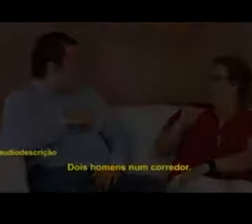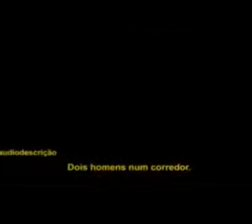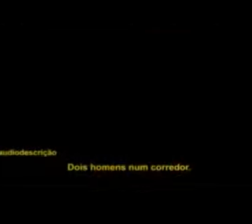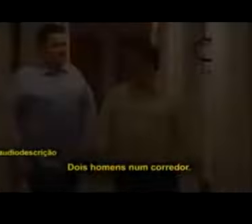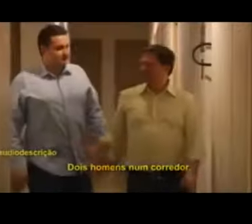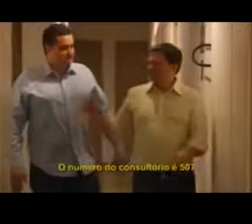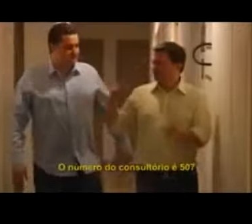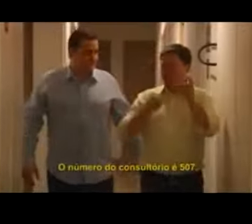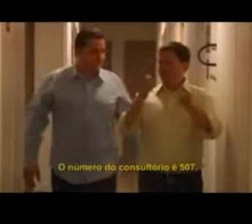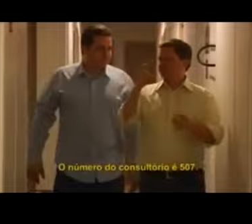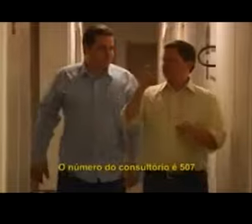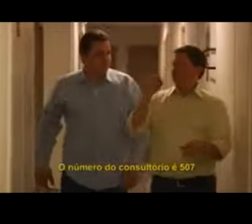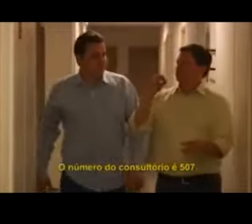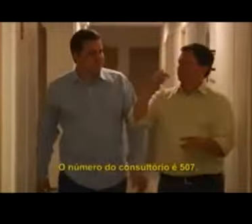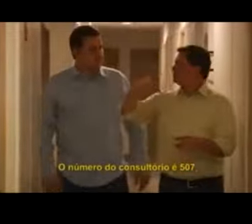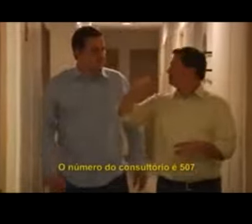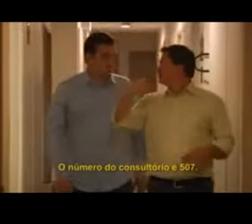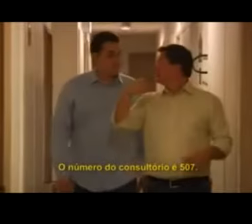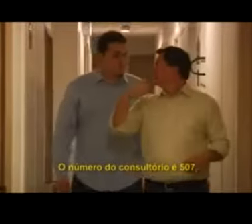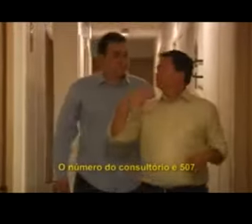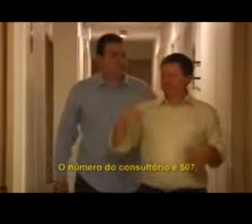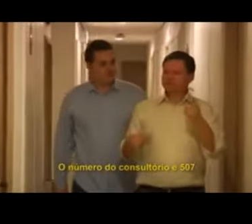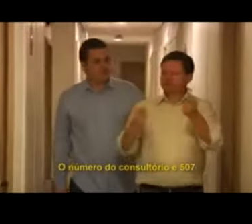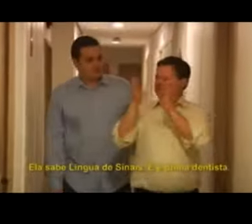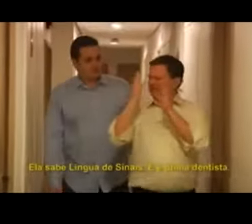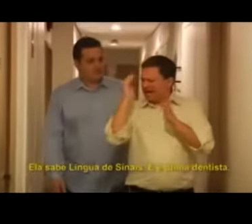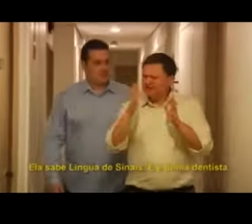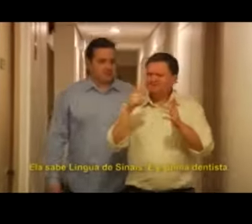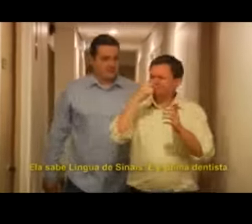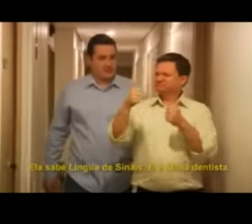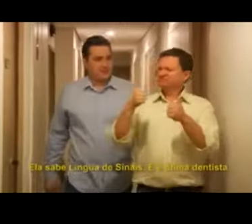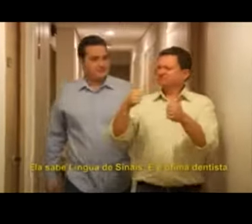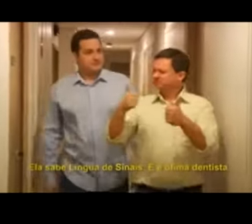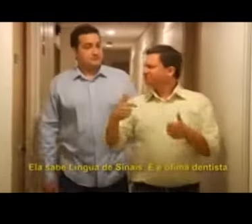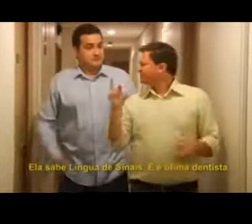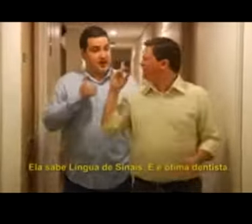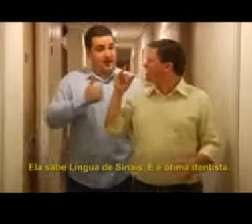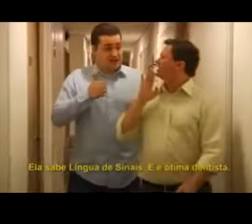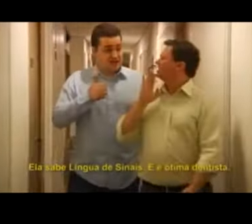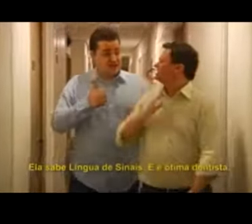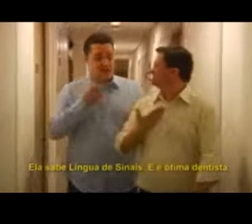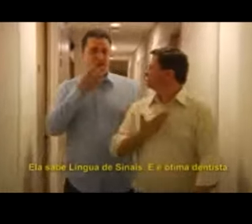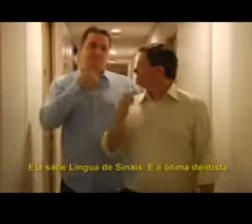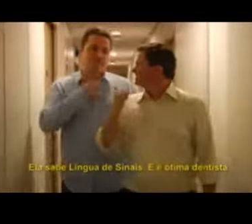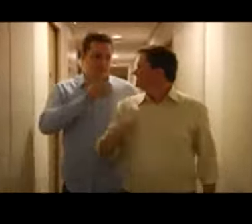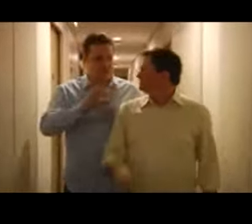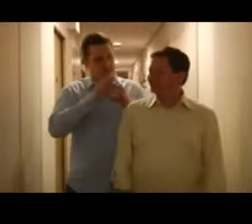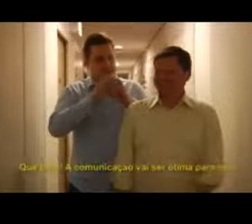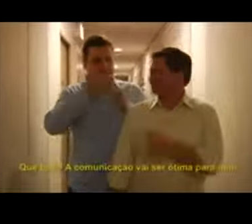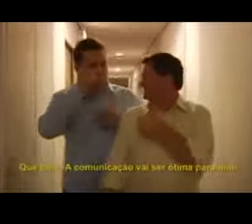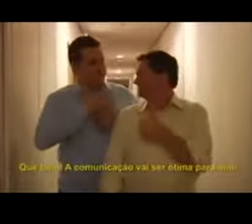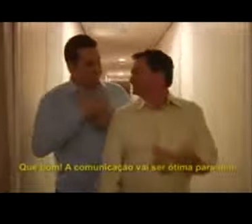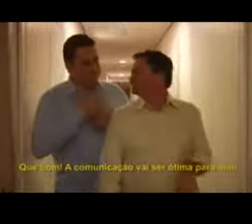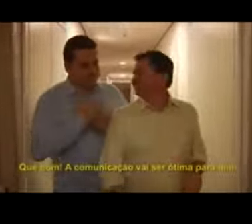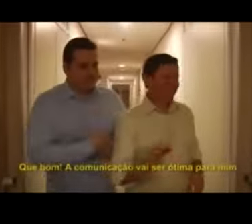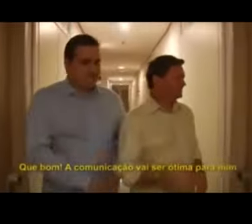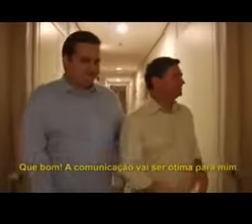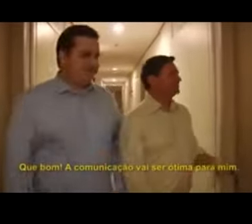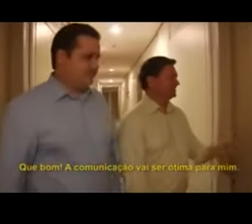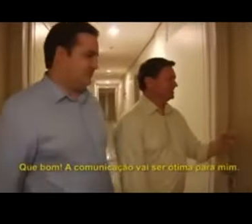Dois homens no corredor. O número do consultório é 507. Ela sabe libras. E é ótima dentista. Que bom,